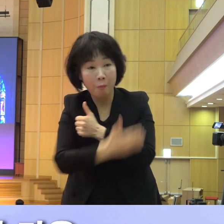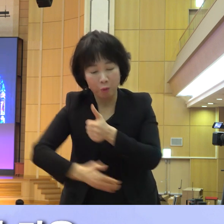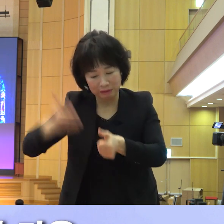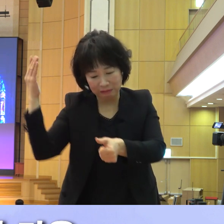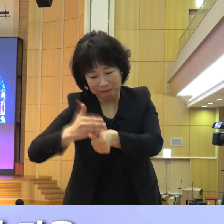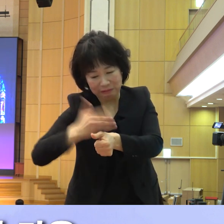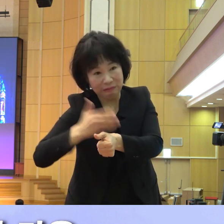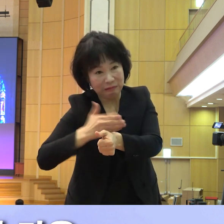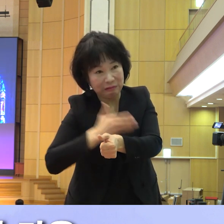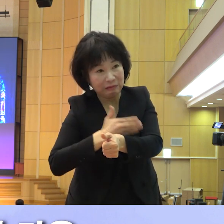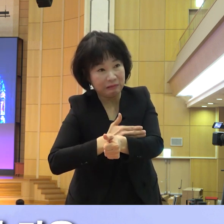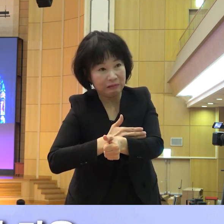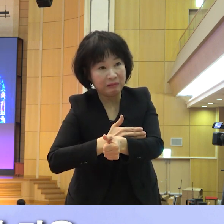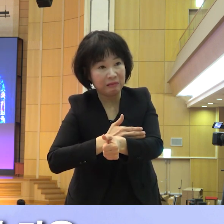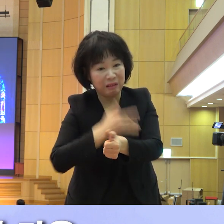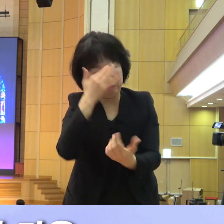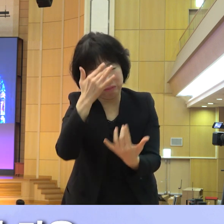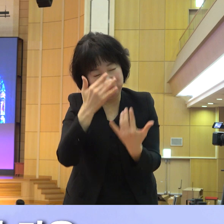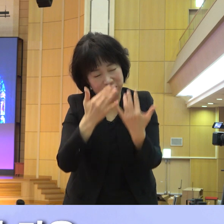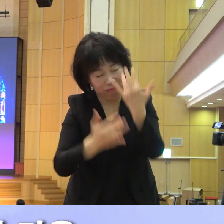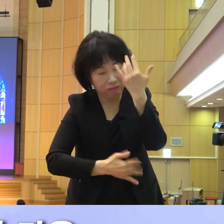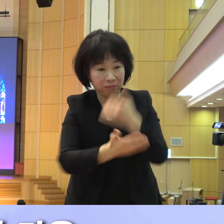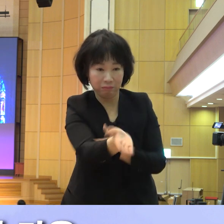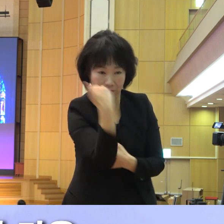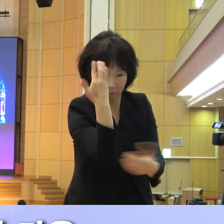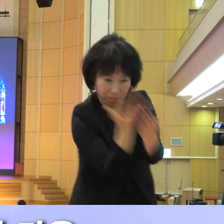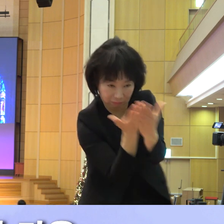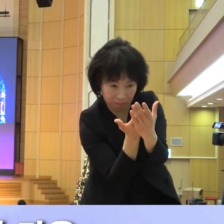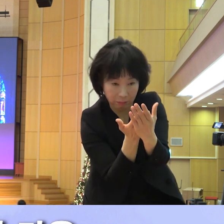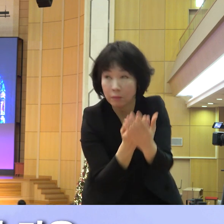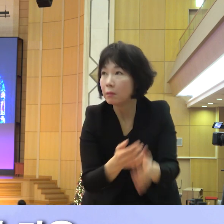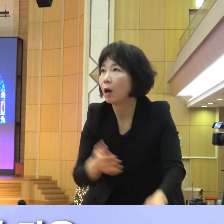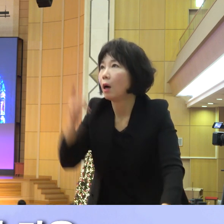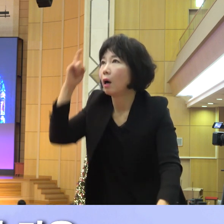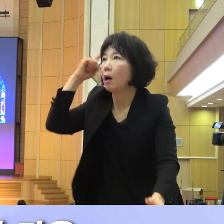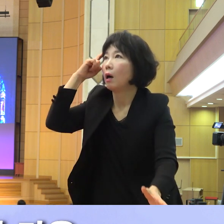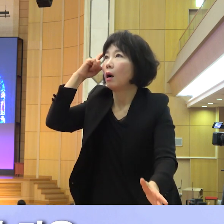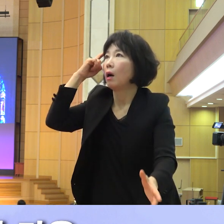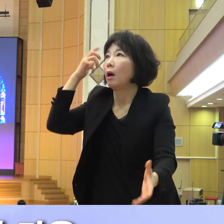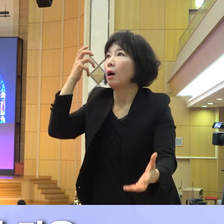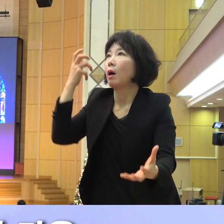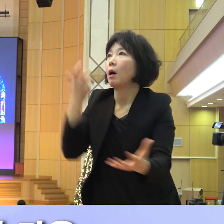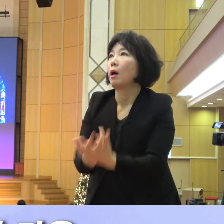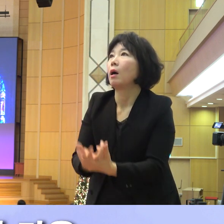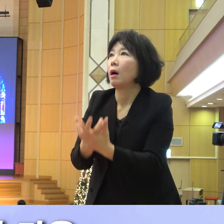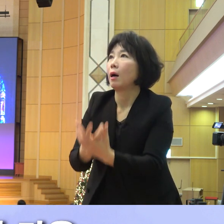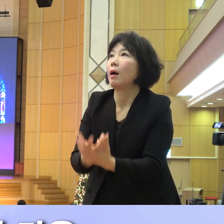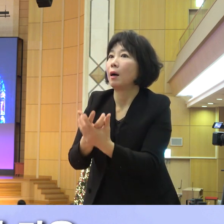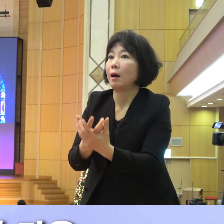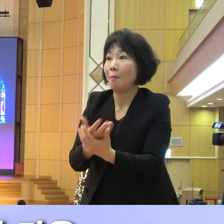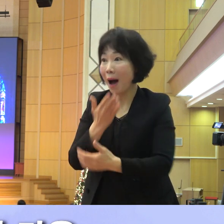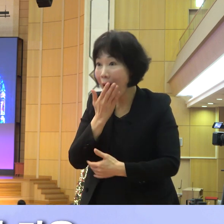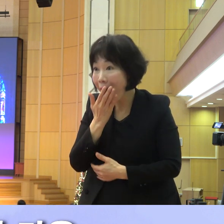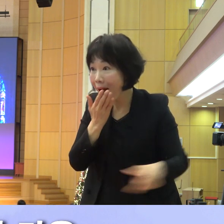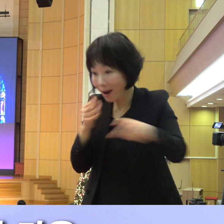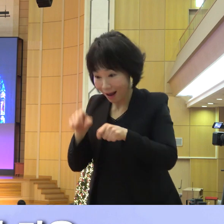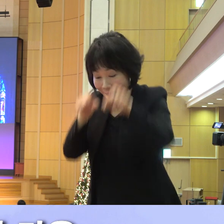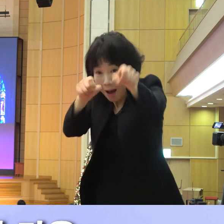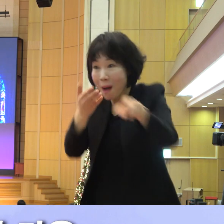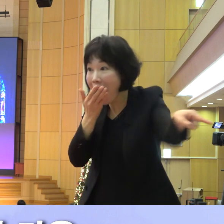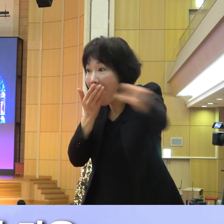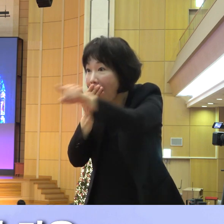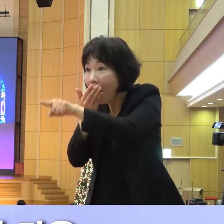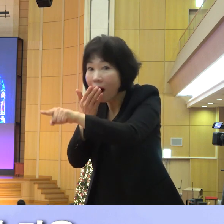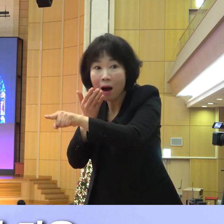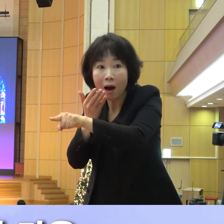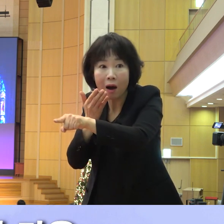번제입니다. 내 집에 기르는 짐승도 내가 칼로 목을 베고